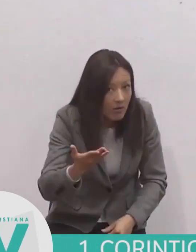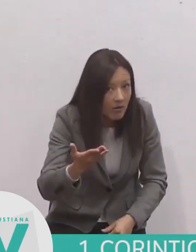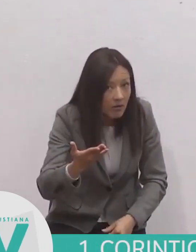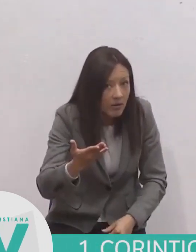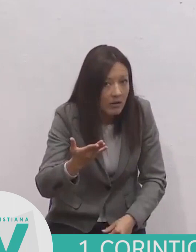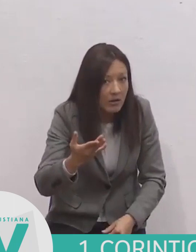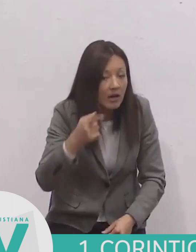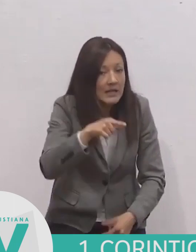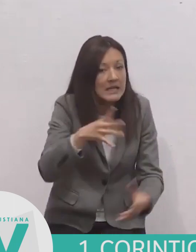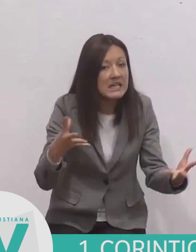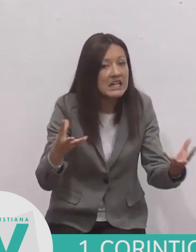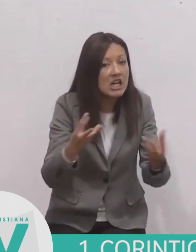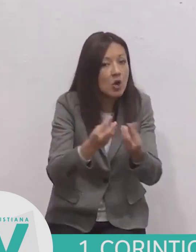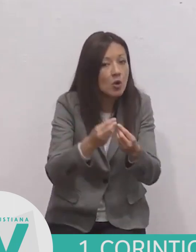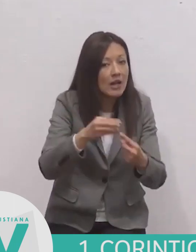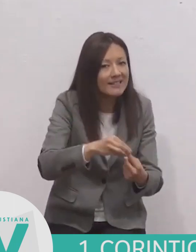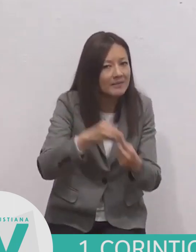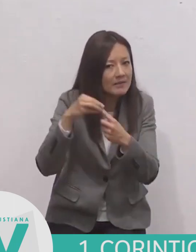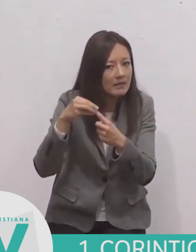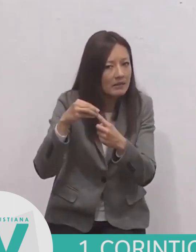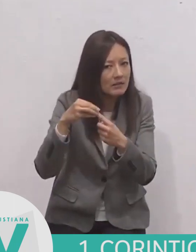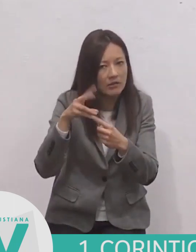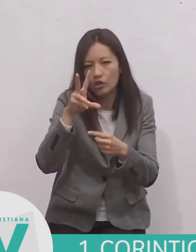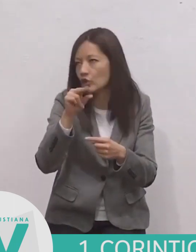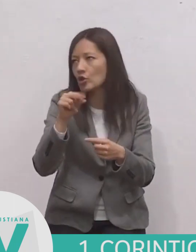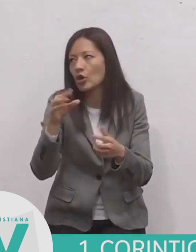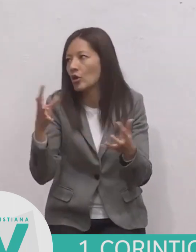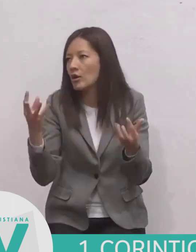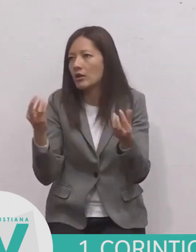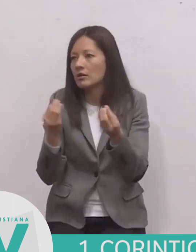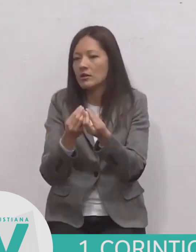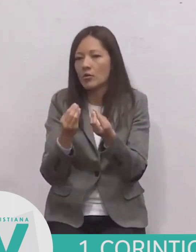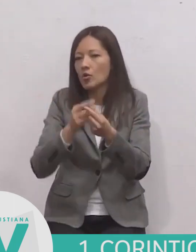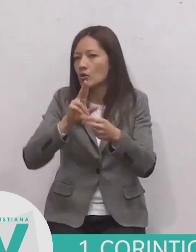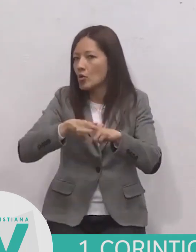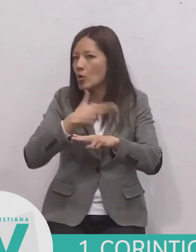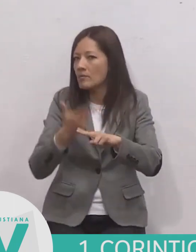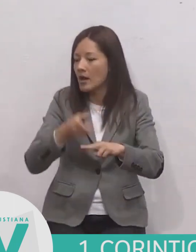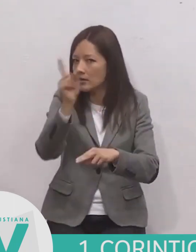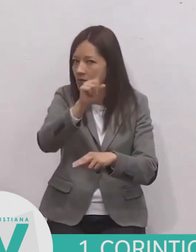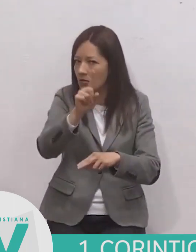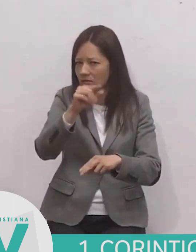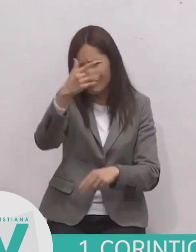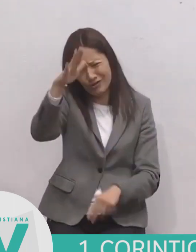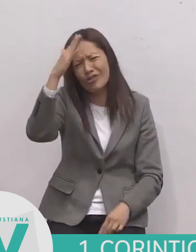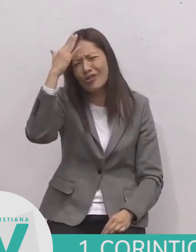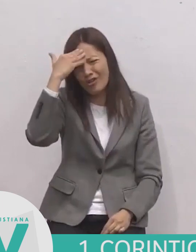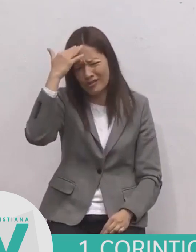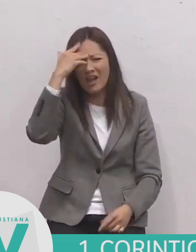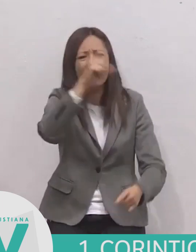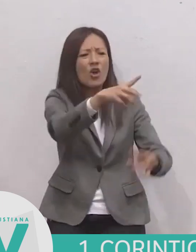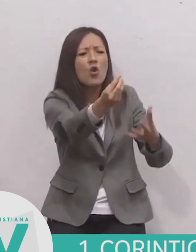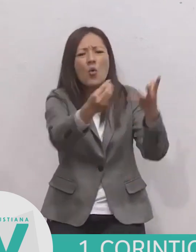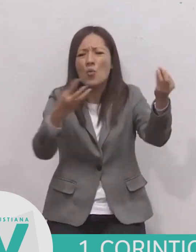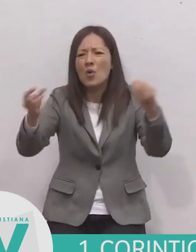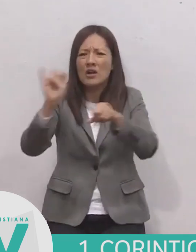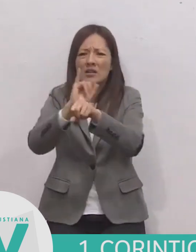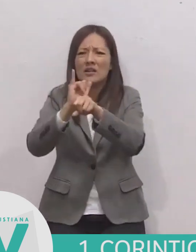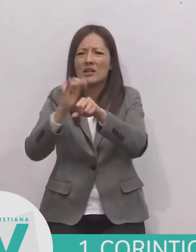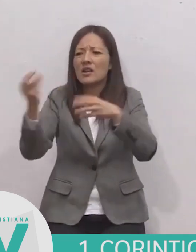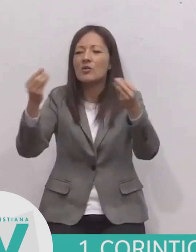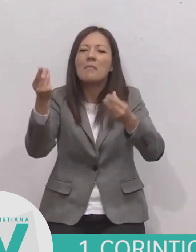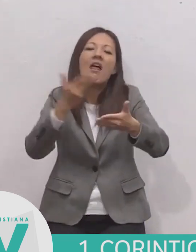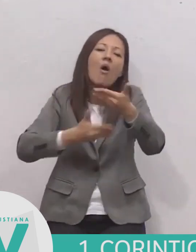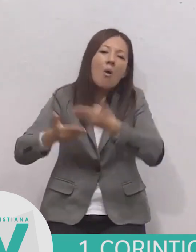está hablando de una reunión especial. No está hablando de una reunión normal. Yo sé que hay grupos de la iglesia que se reúnen